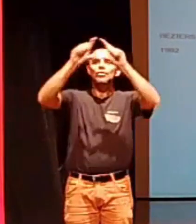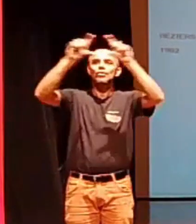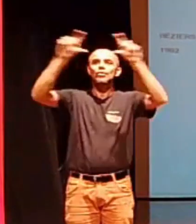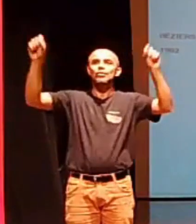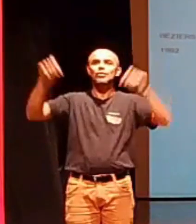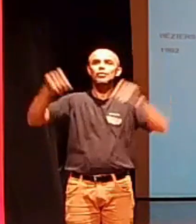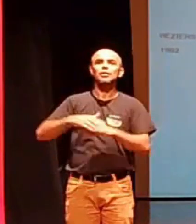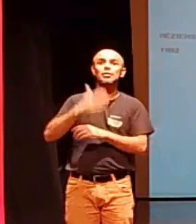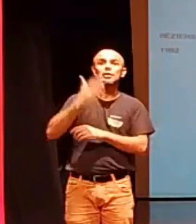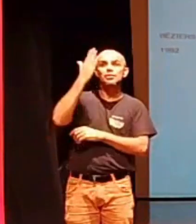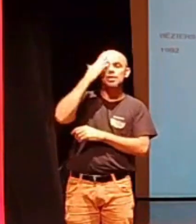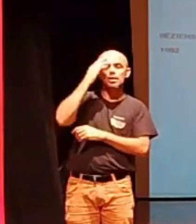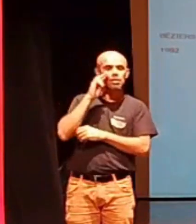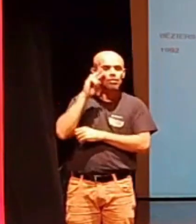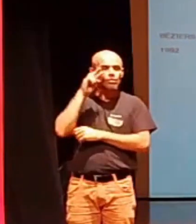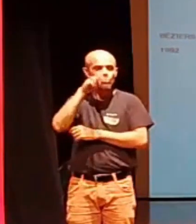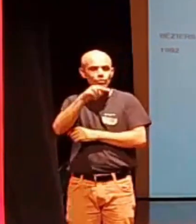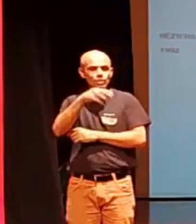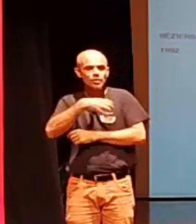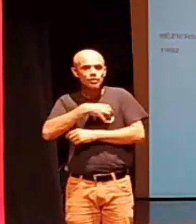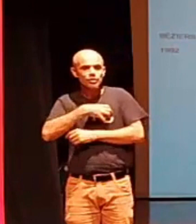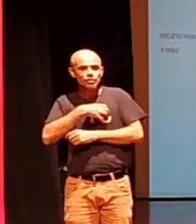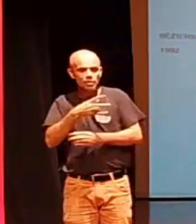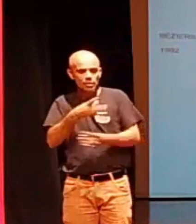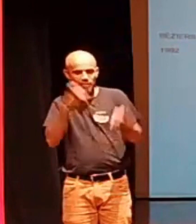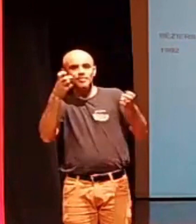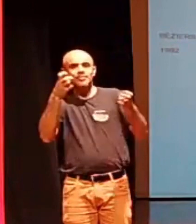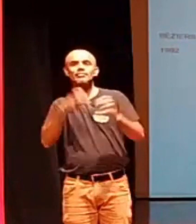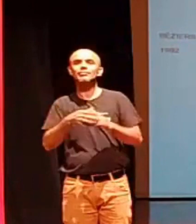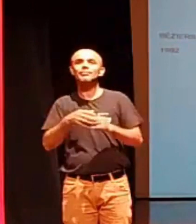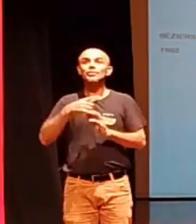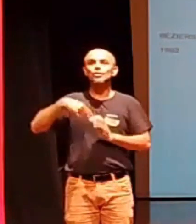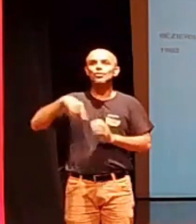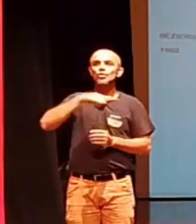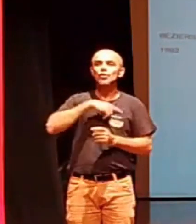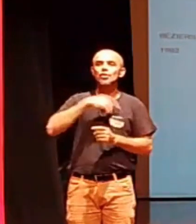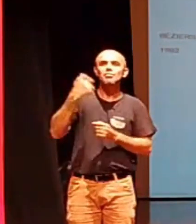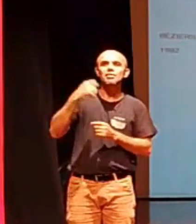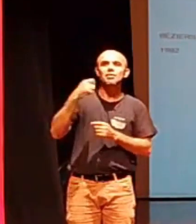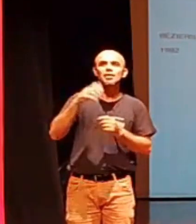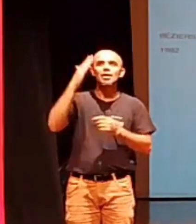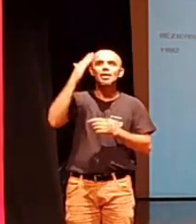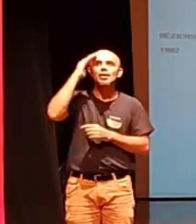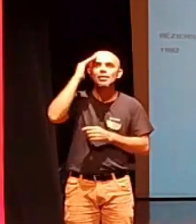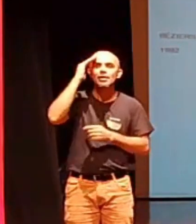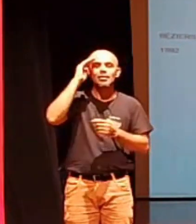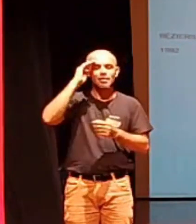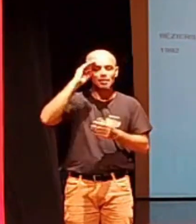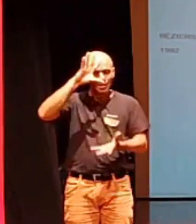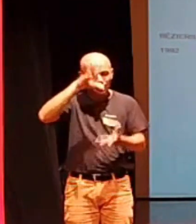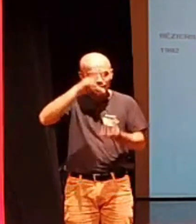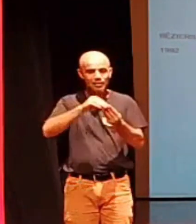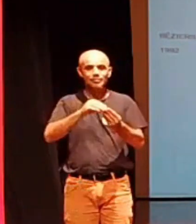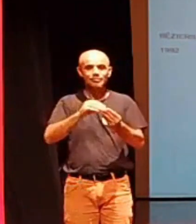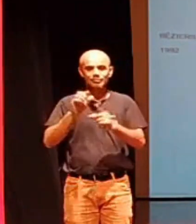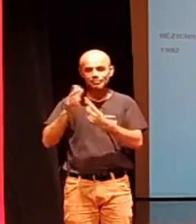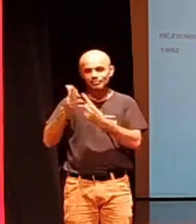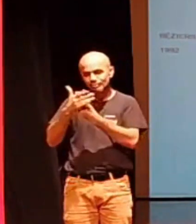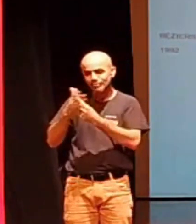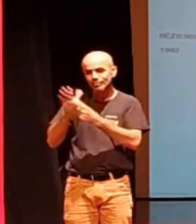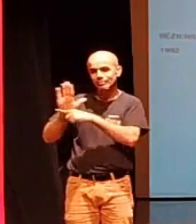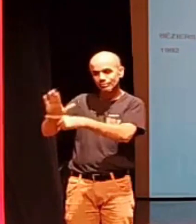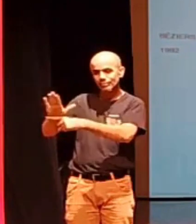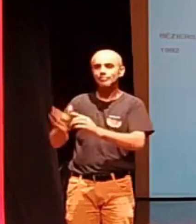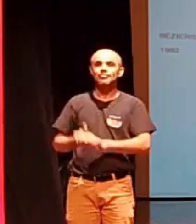saber ver é sentir o que se olha. Quando a gente está lá, a gente tem que entender isso para poder ajudar o nosso paciente. Tá